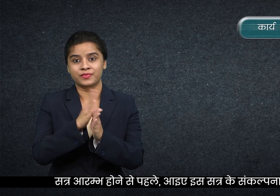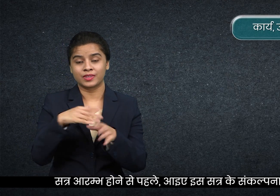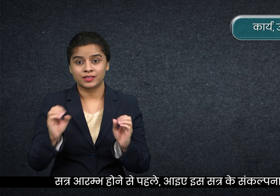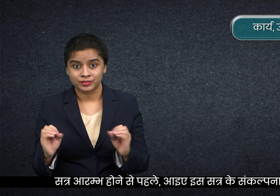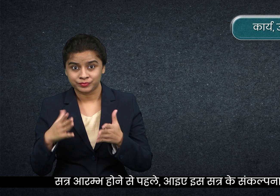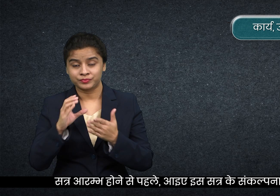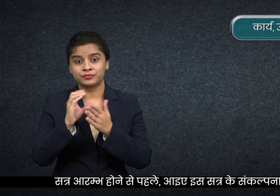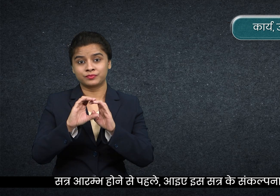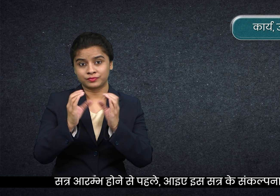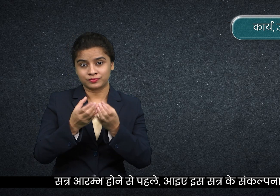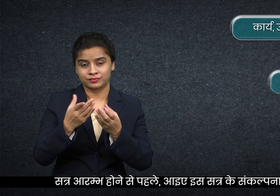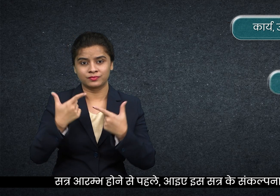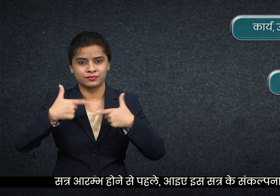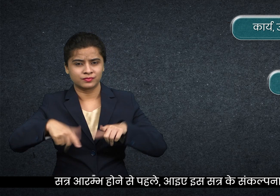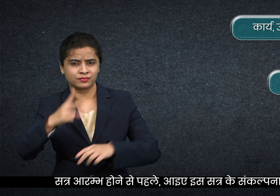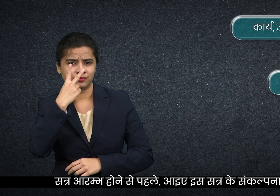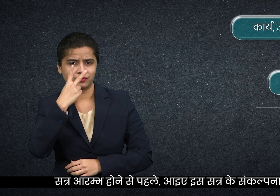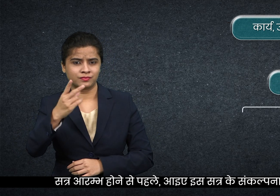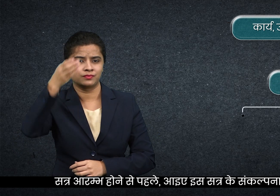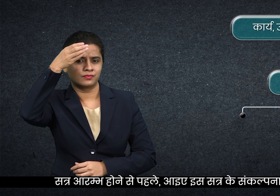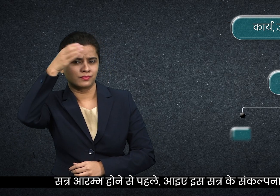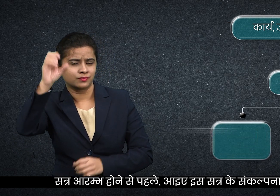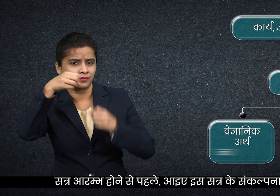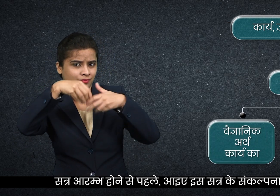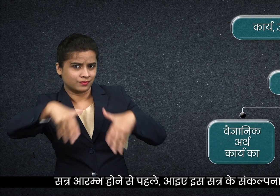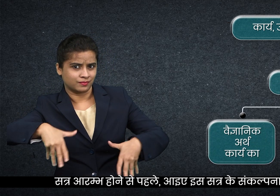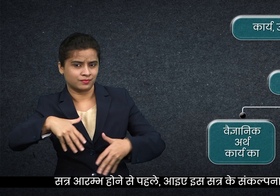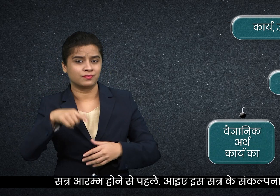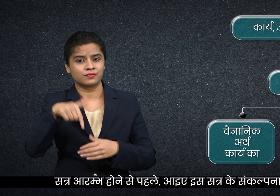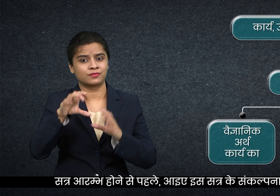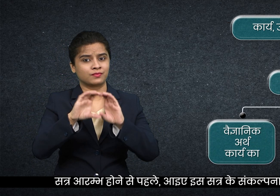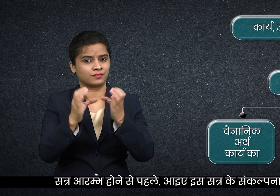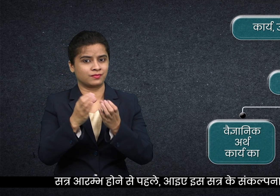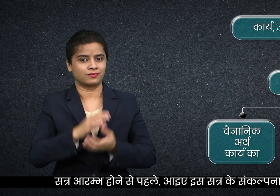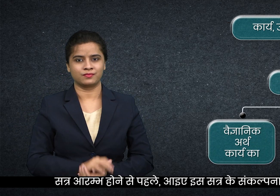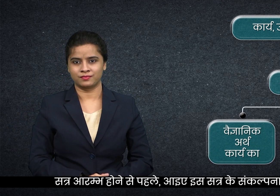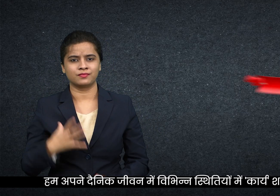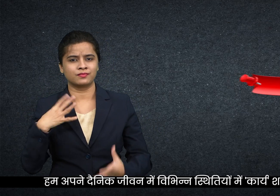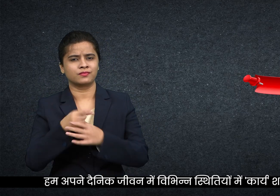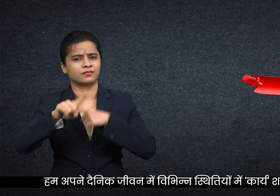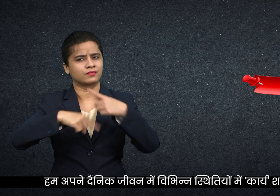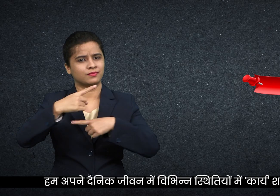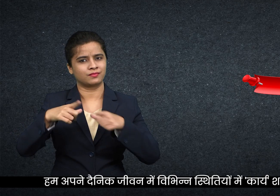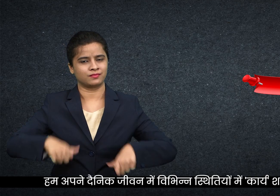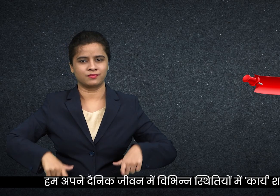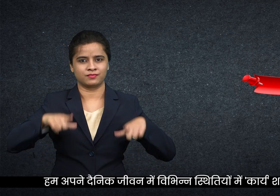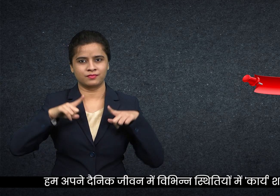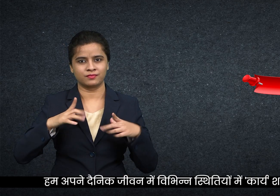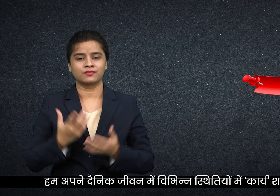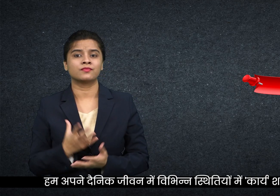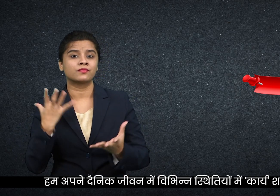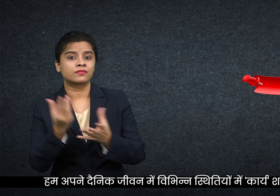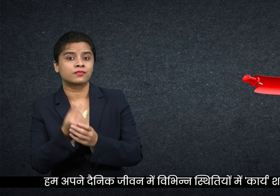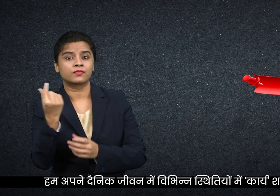सत्र आरंभ होने से पहले आइए इस सत्र के संकल्पना मानचित्र को देखें। हम अपने दैनिक जीवन